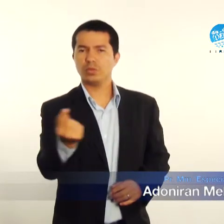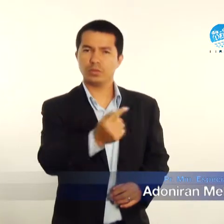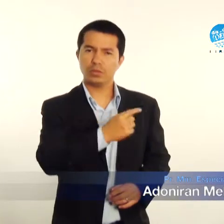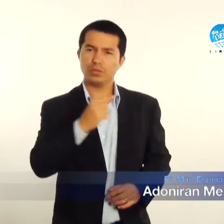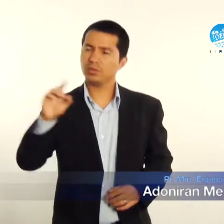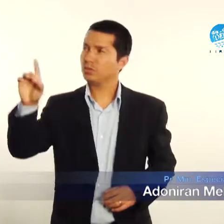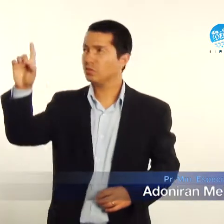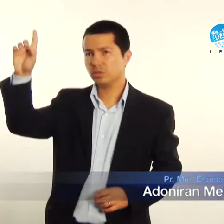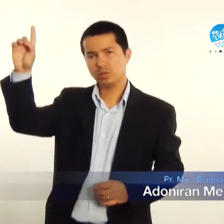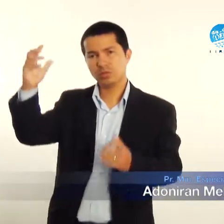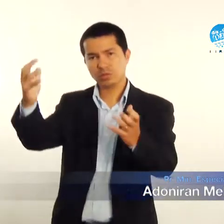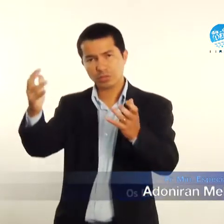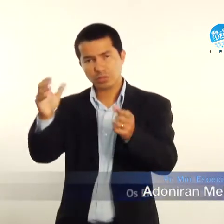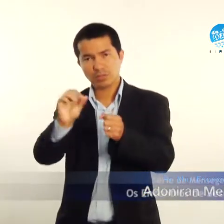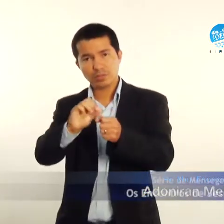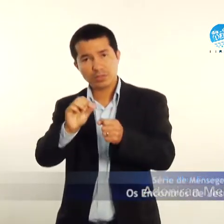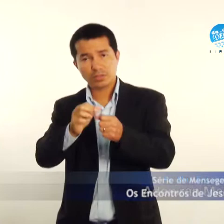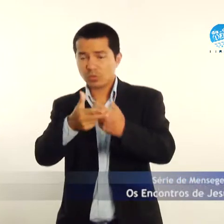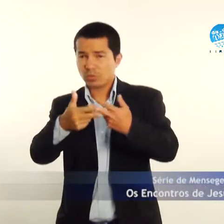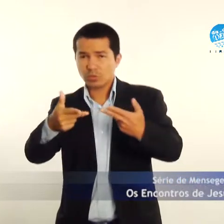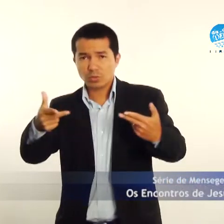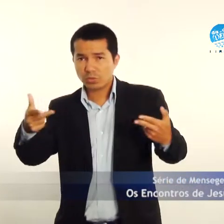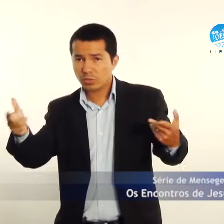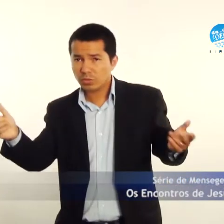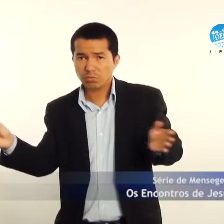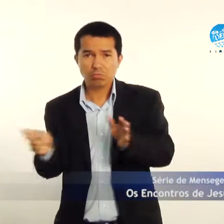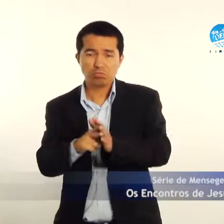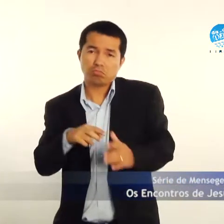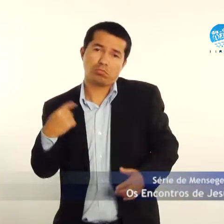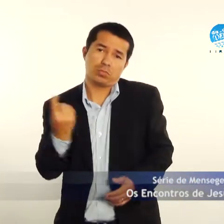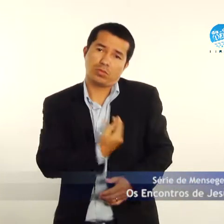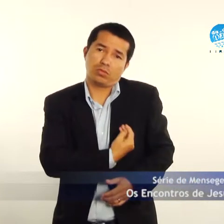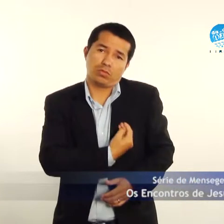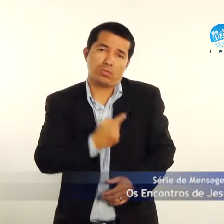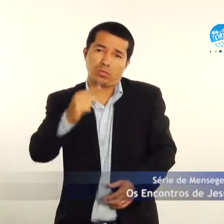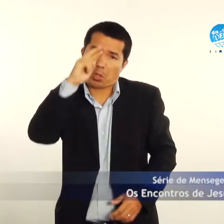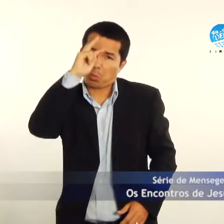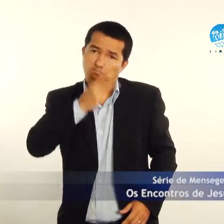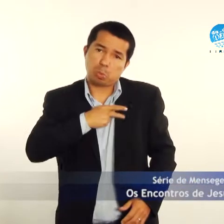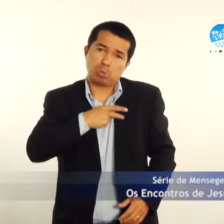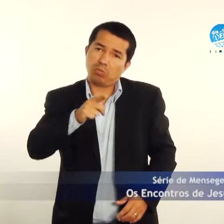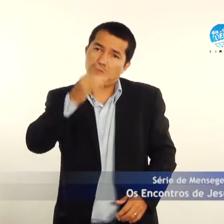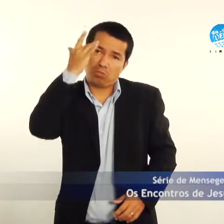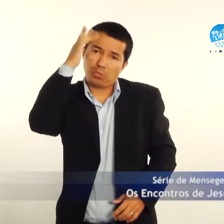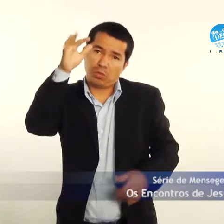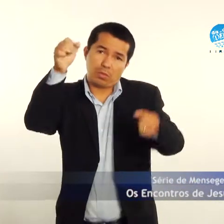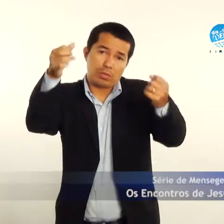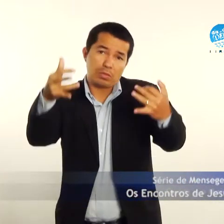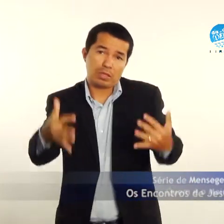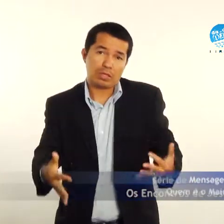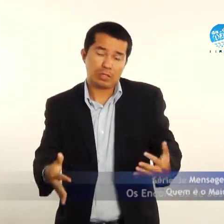a tua cabeça, do teu jeito, e às vezes não consegue explicar o porquê você está vivendo assim.